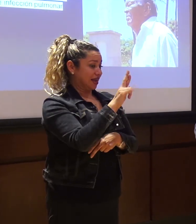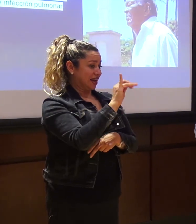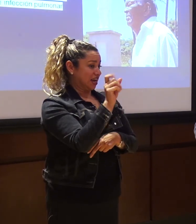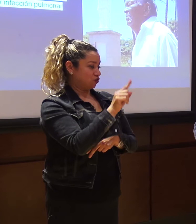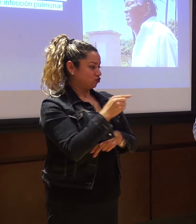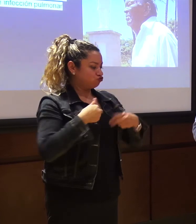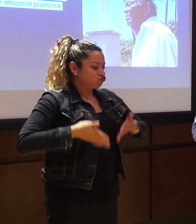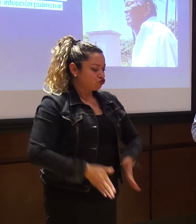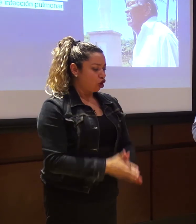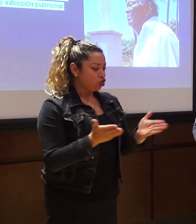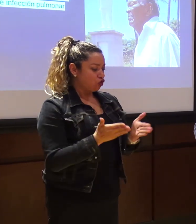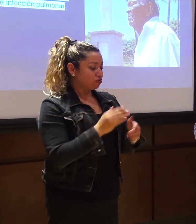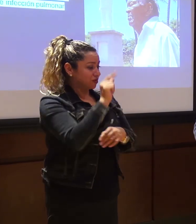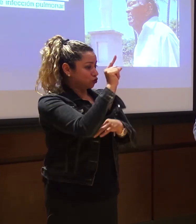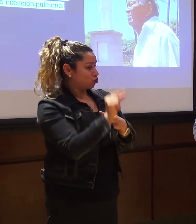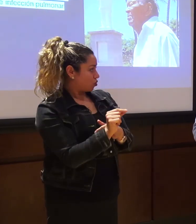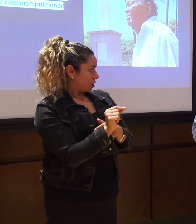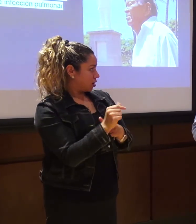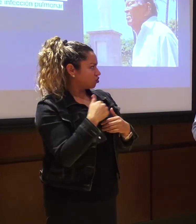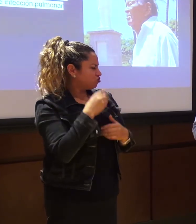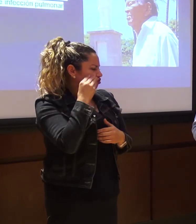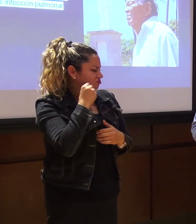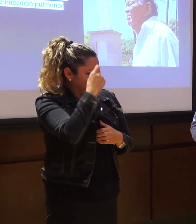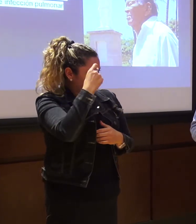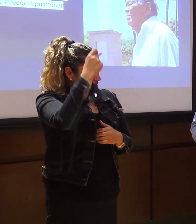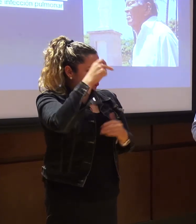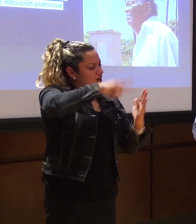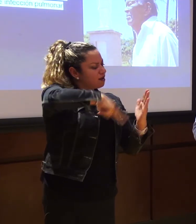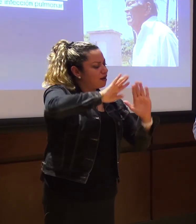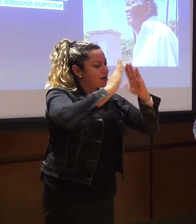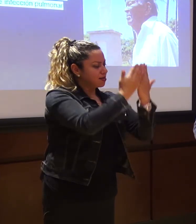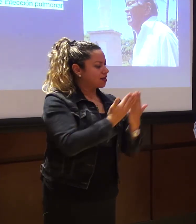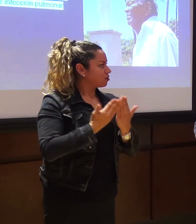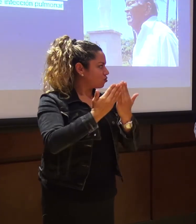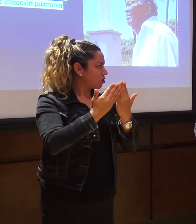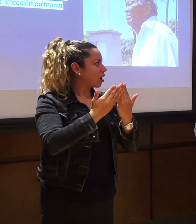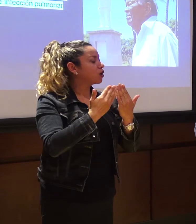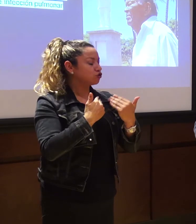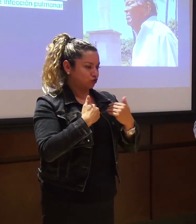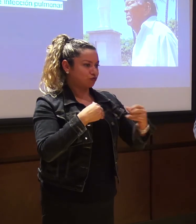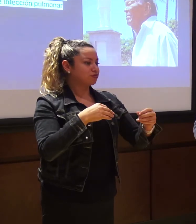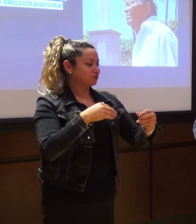realizado estudios de lingüística y literatura y también de música, con violín y guitarra, y bueno, me gusta